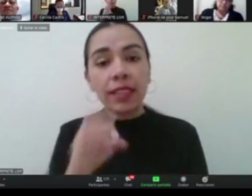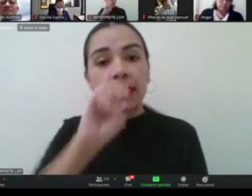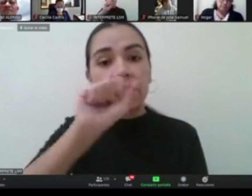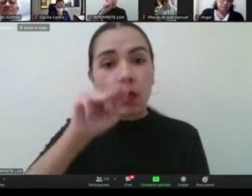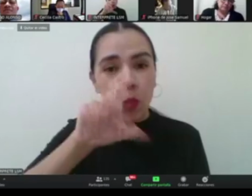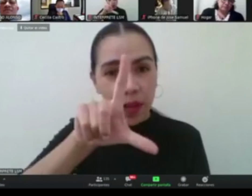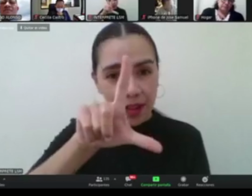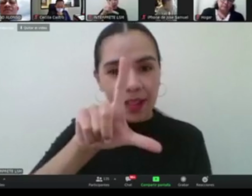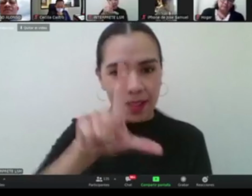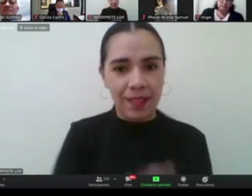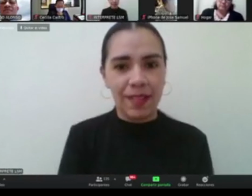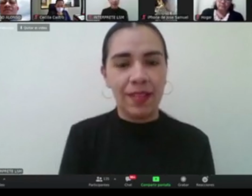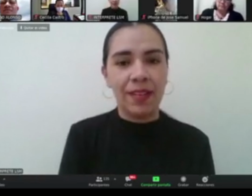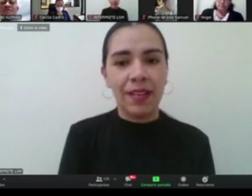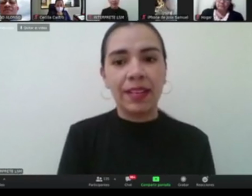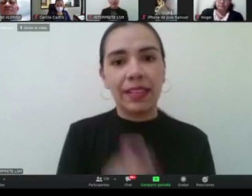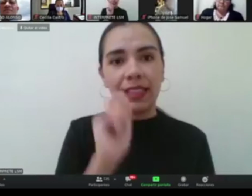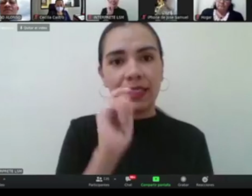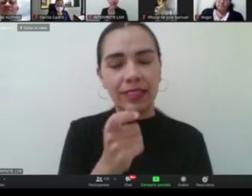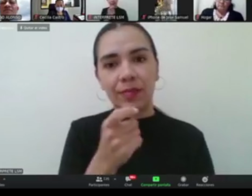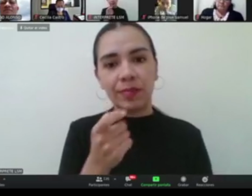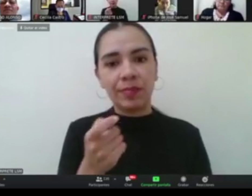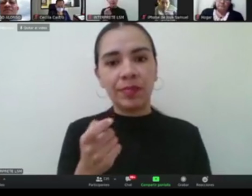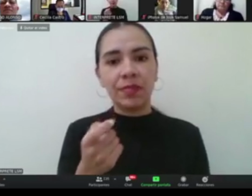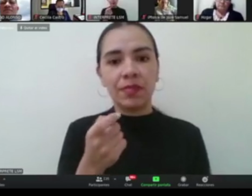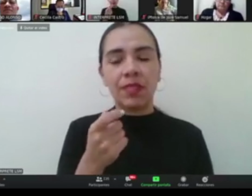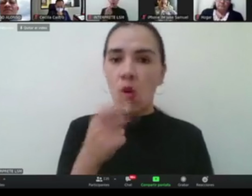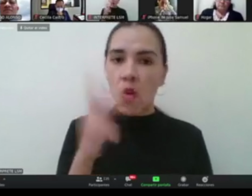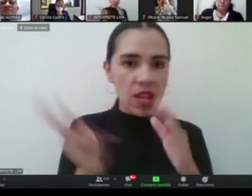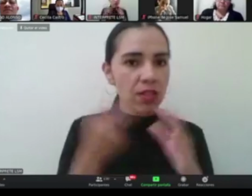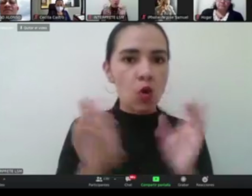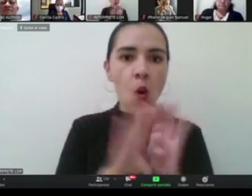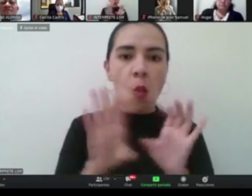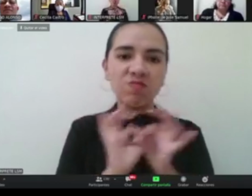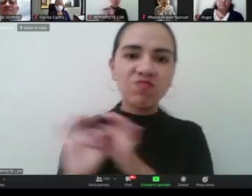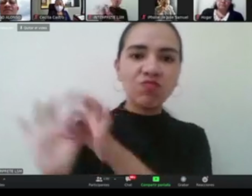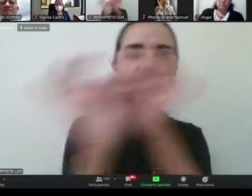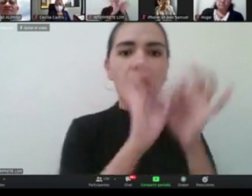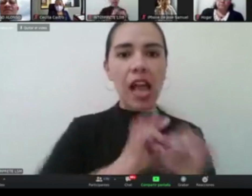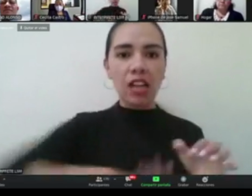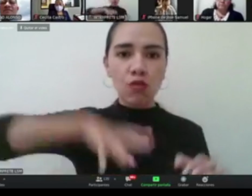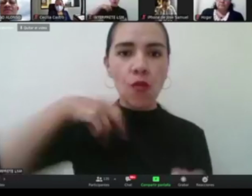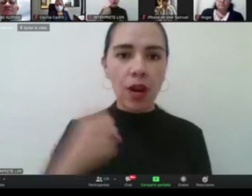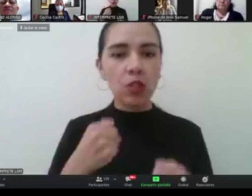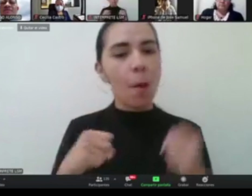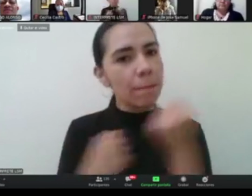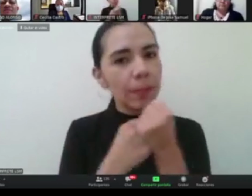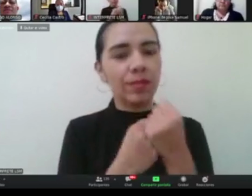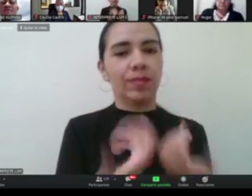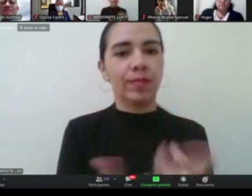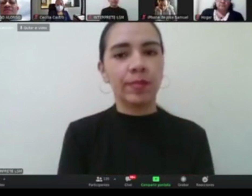parte de retomar este esfuerzo unido, cómo seguir construyendo juntos,